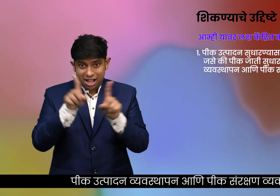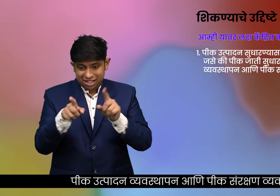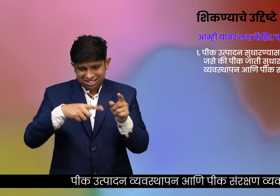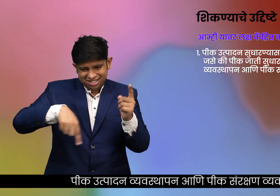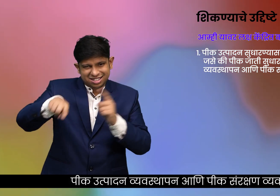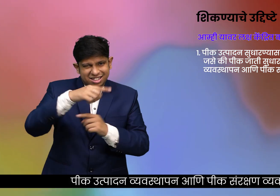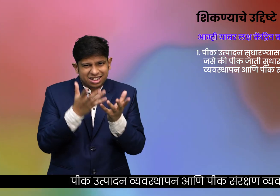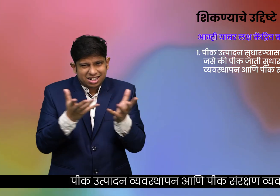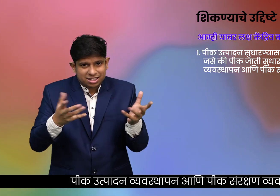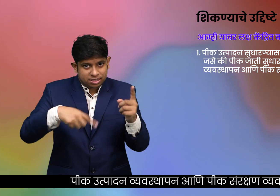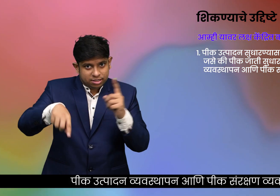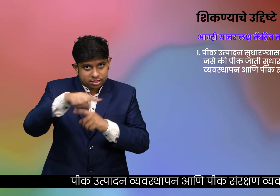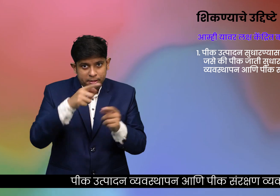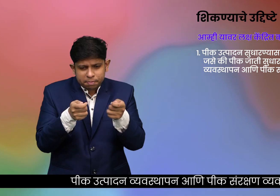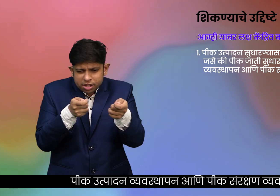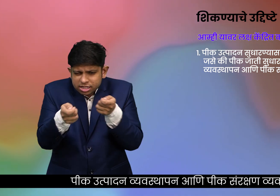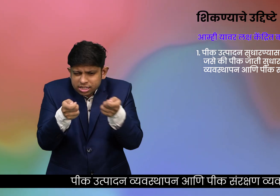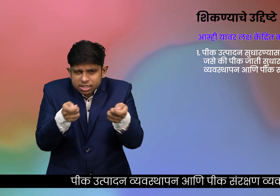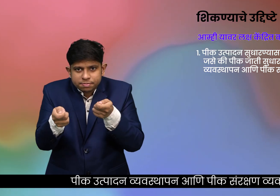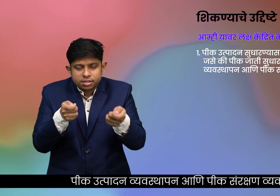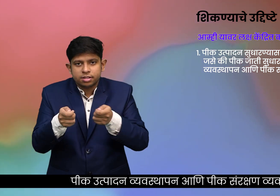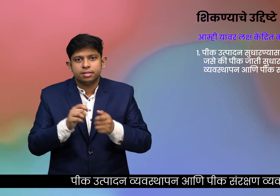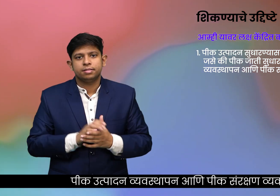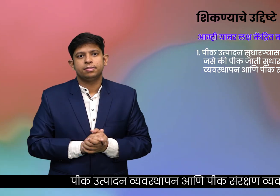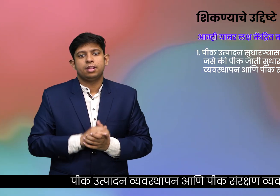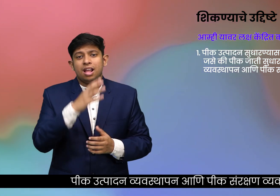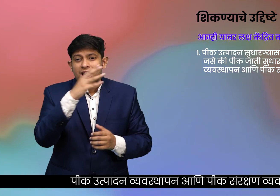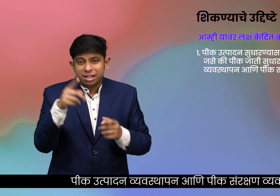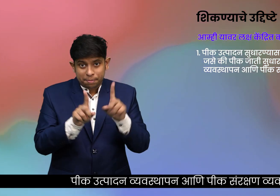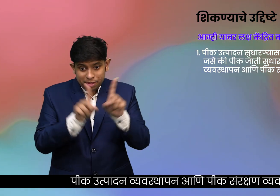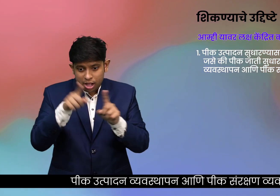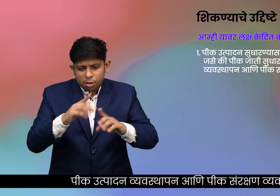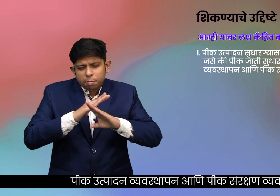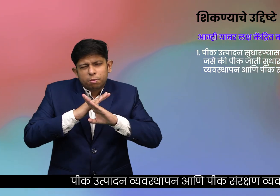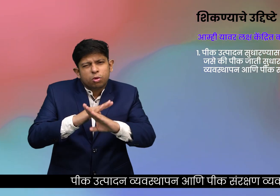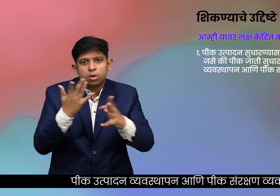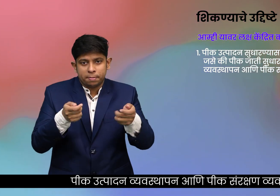पीक उत्पादन व्यवस्थापन आणि पीक संरक्षण व्यवस्थापन.